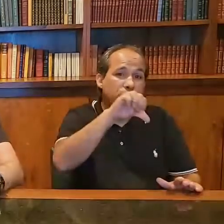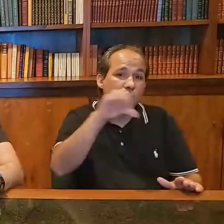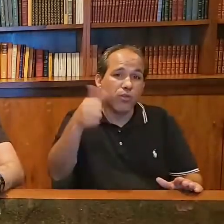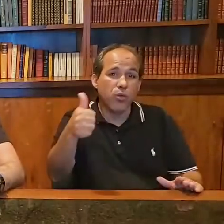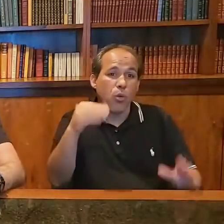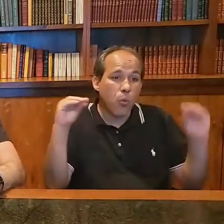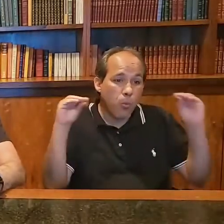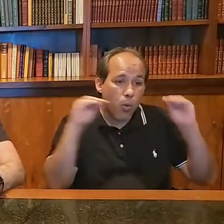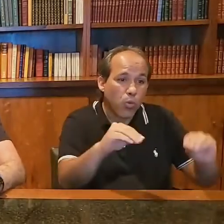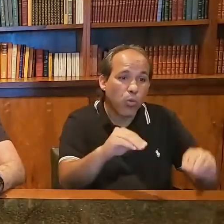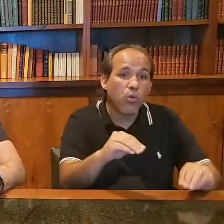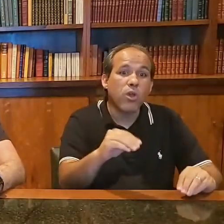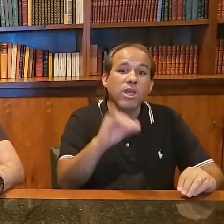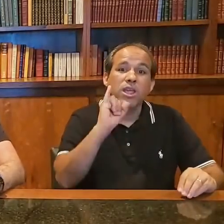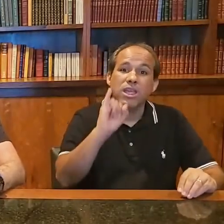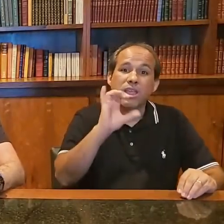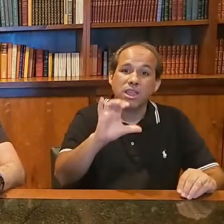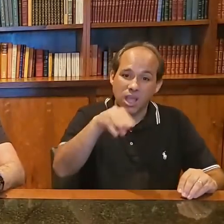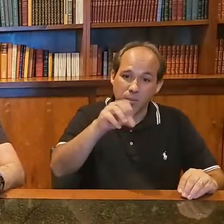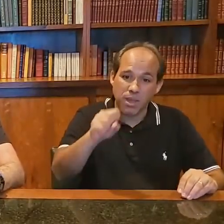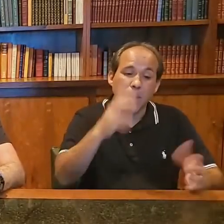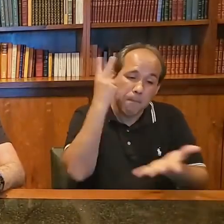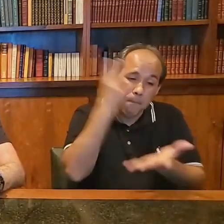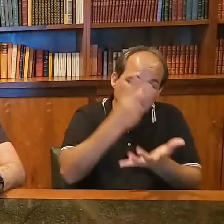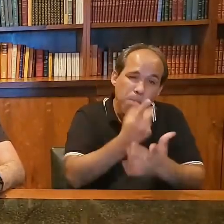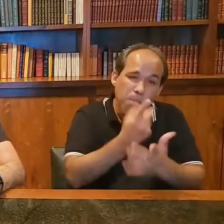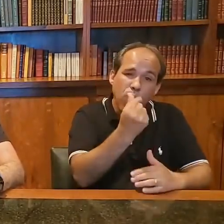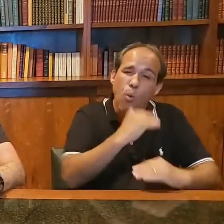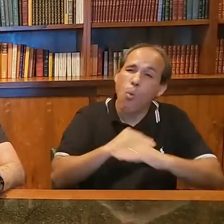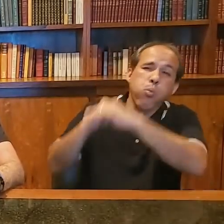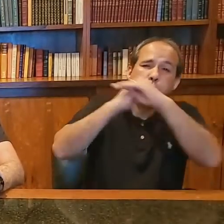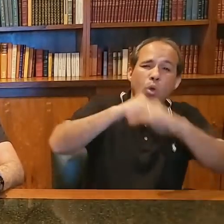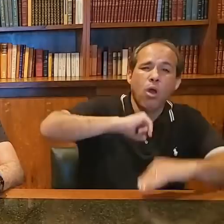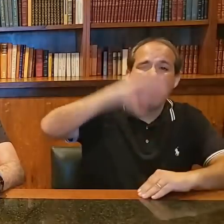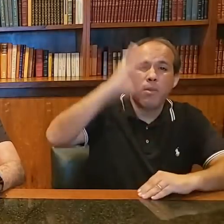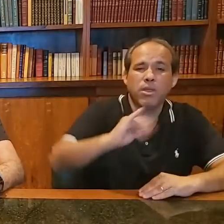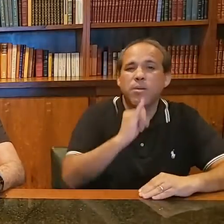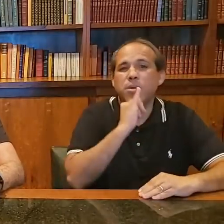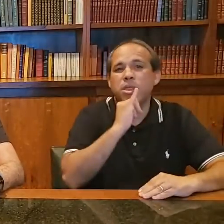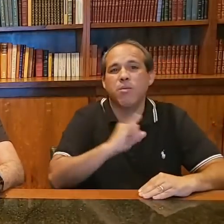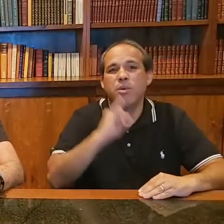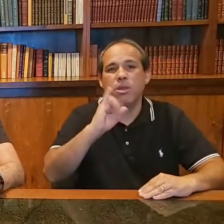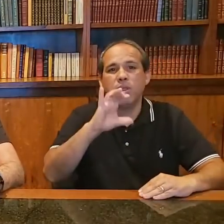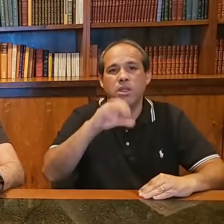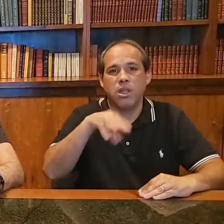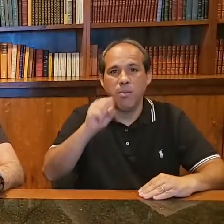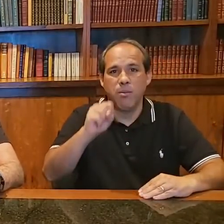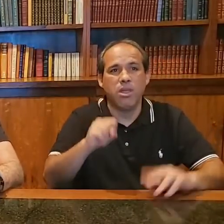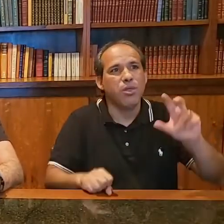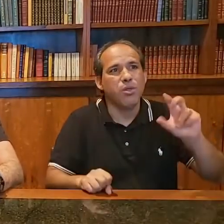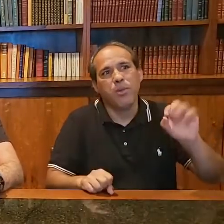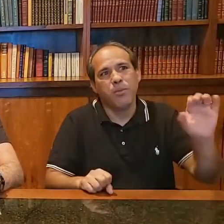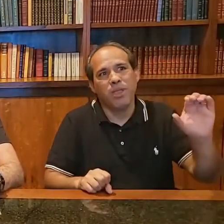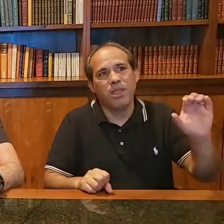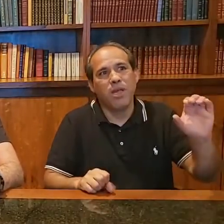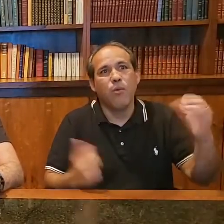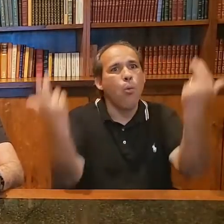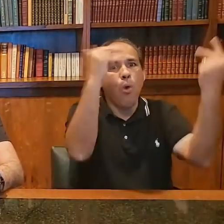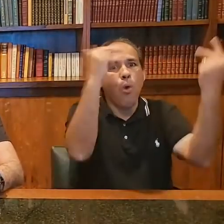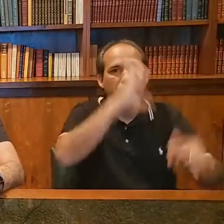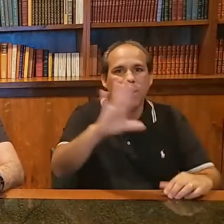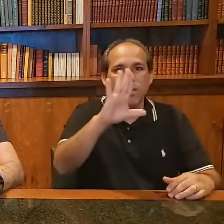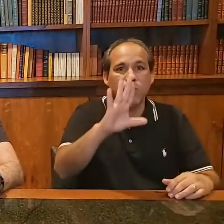Brasil. Ou seja, diesel, por exemplo. ICMS no diesel, Imposto Estadual, 50 centavos no Brasil todo. Gasolina, vamos